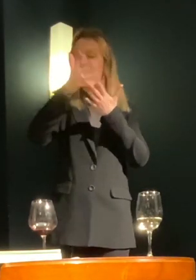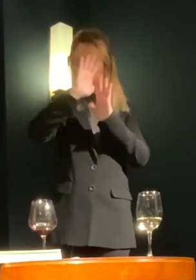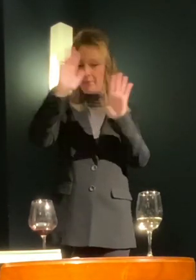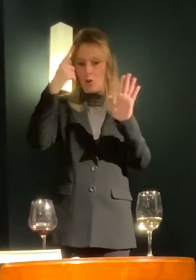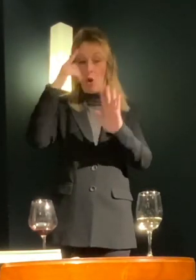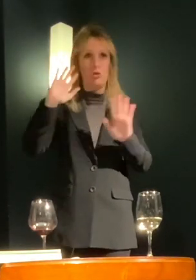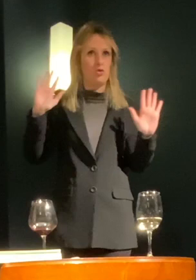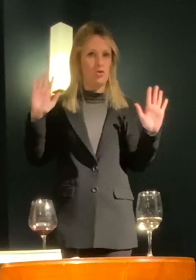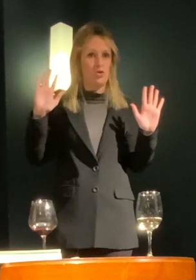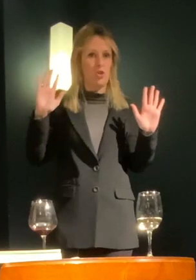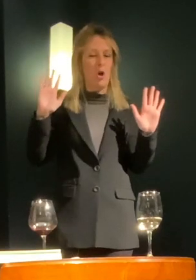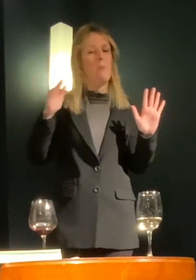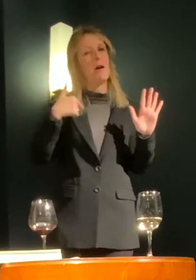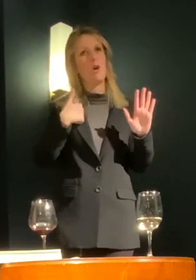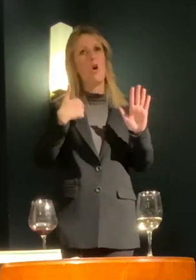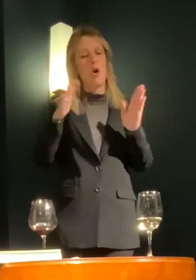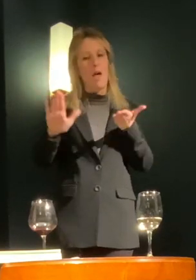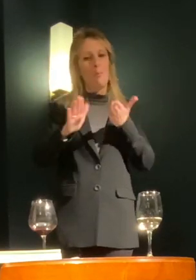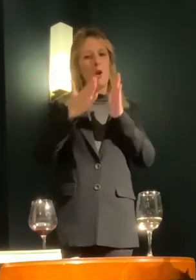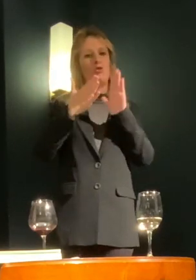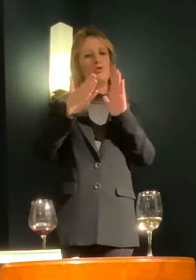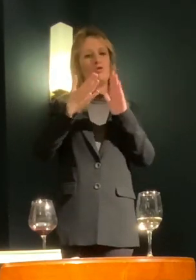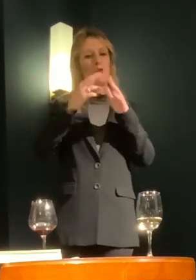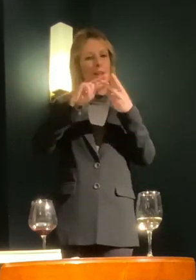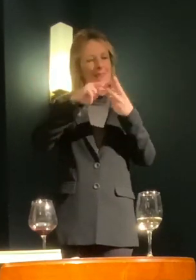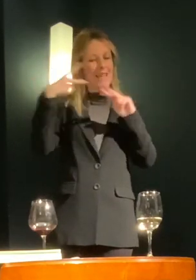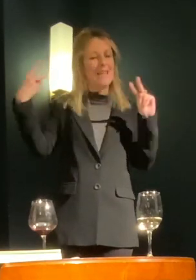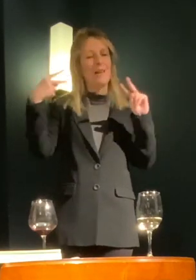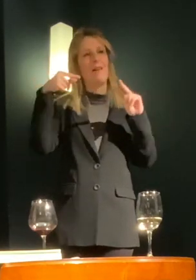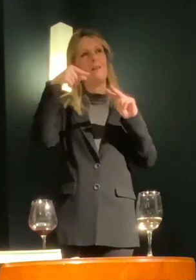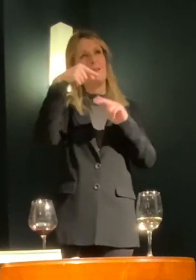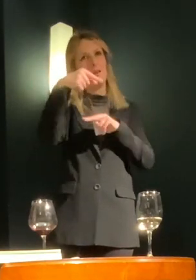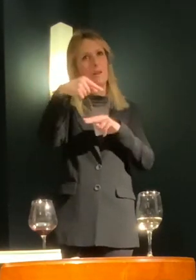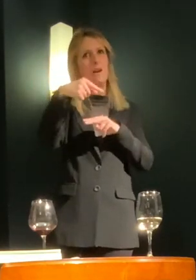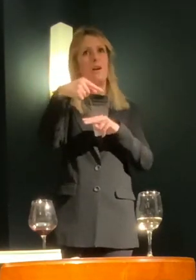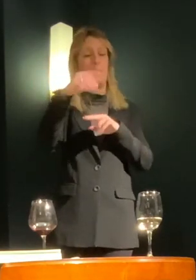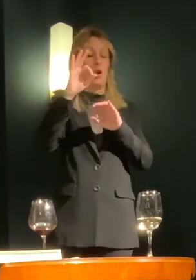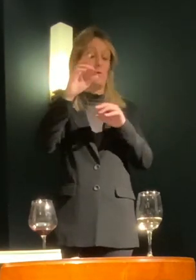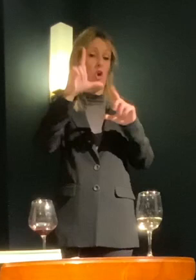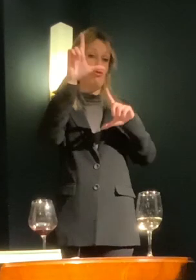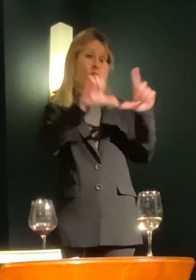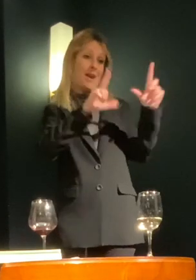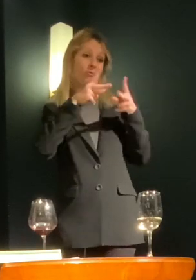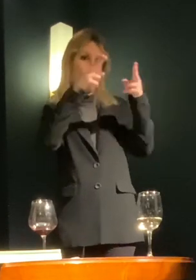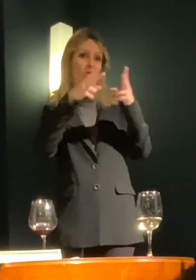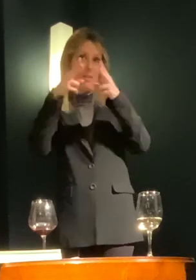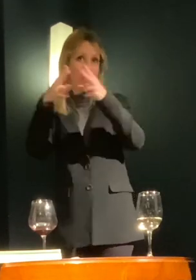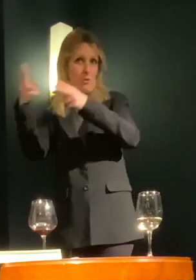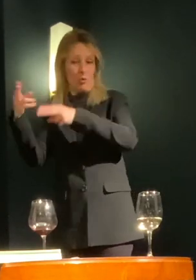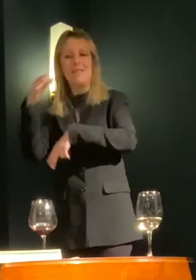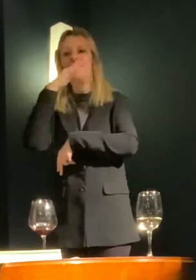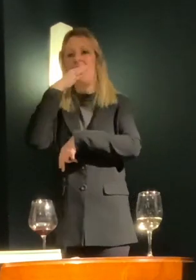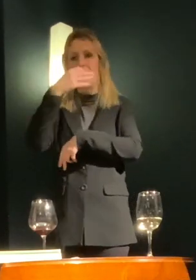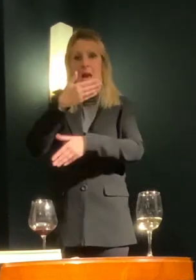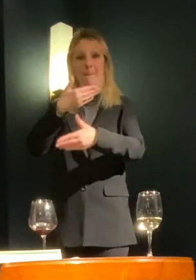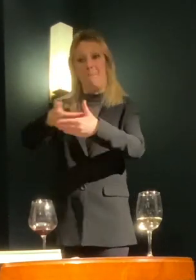anche tecnicamente, nel senso anche nella composizione di tutta l'architettura, da sceneggiatore, per cui tu prima fai tutta la